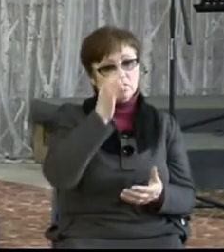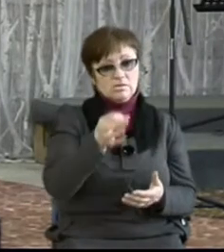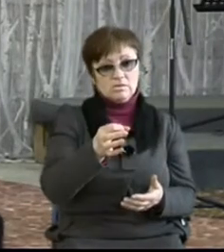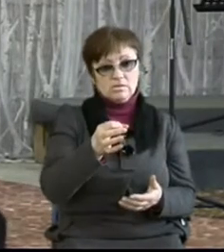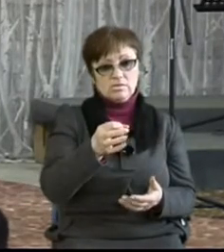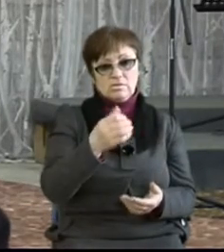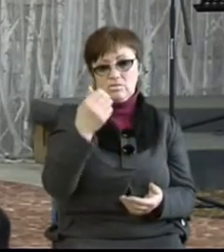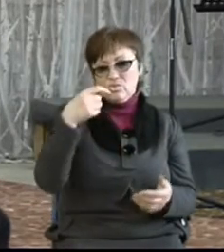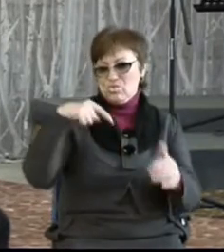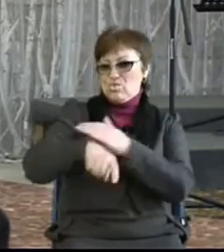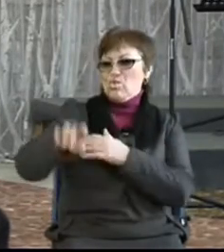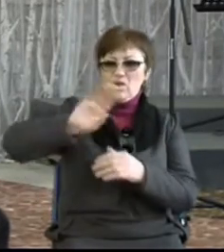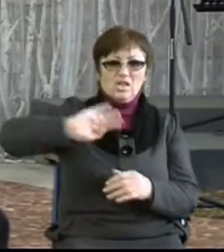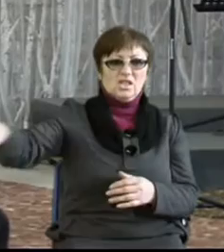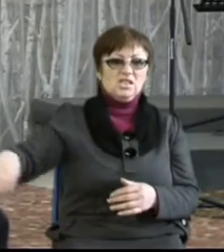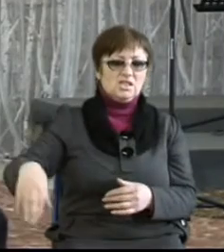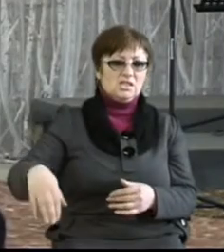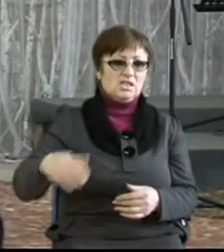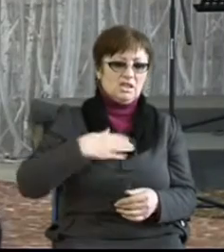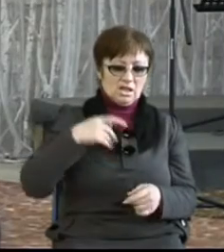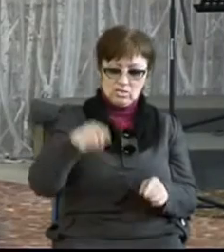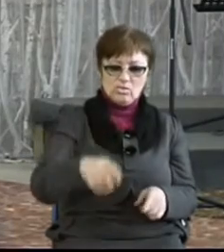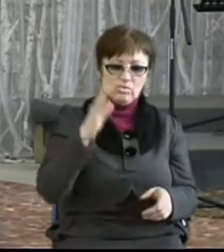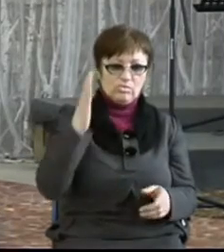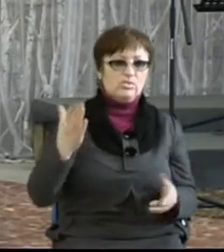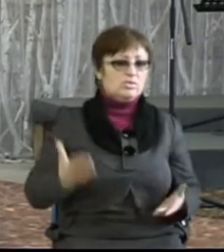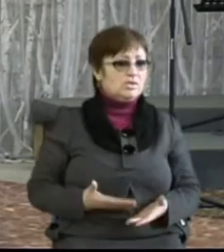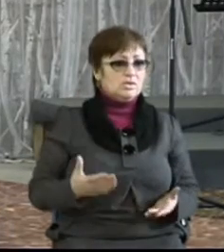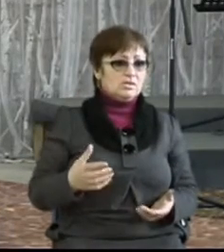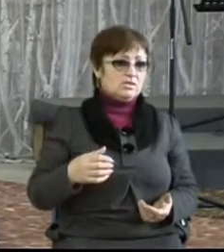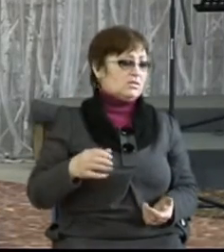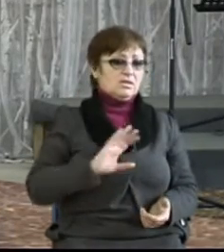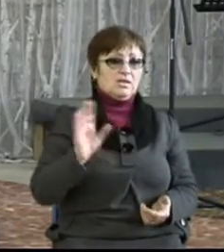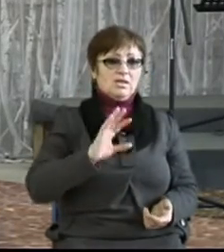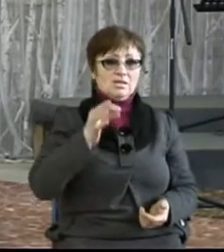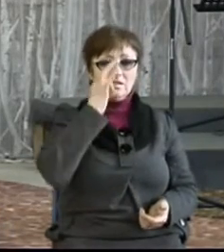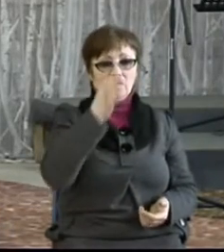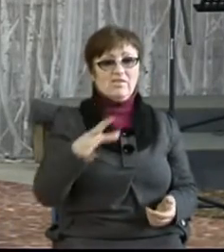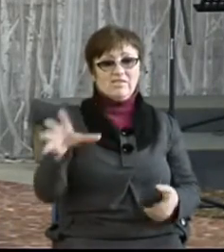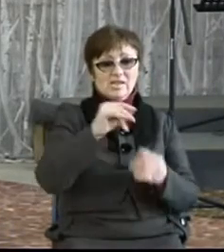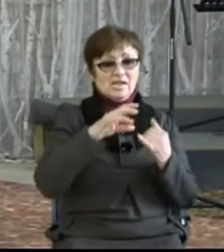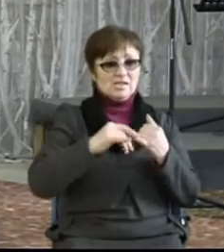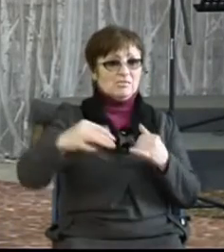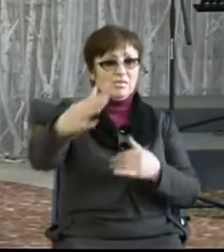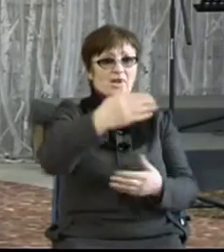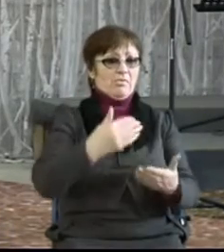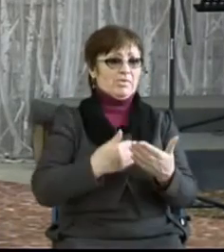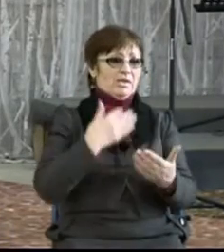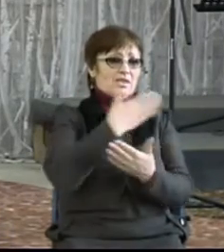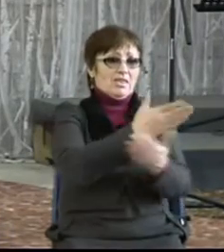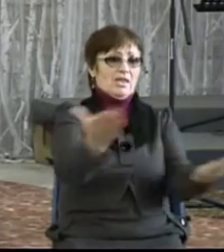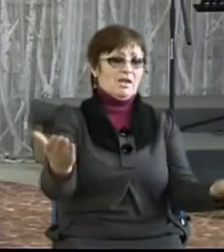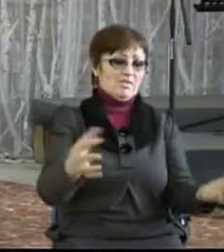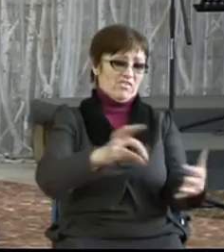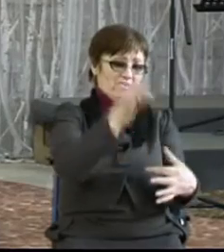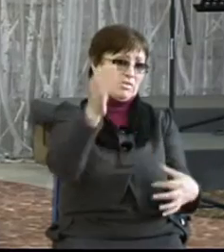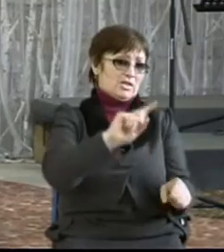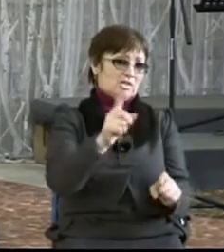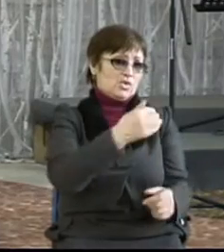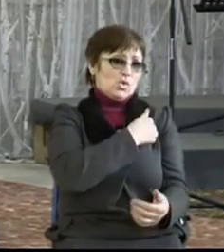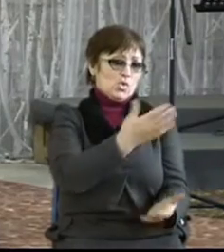извини, слушай, ну иди отсюда уже, вот здесь я буду жить. Но он говорит, слушай, Лот, вся земля перед нами, выбери, что ты хочешь, а я пойду